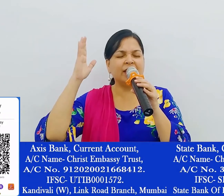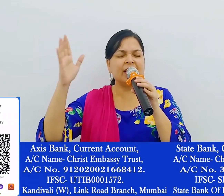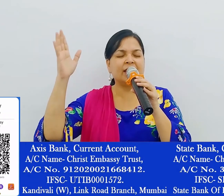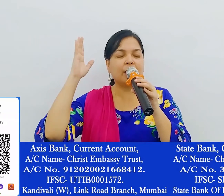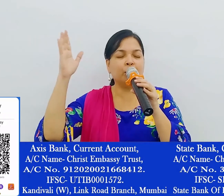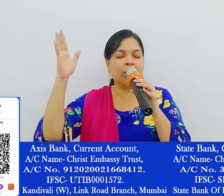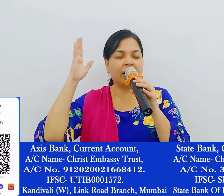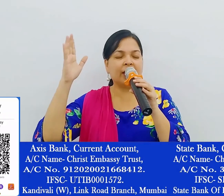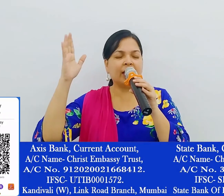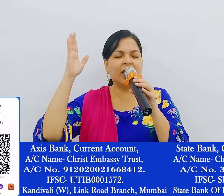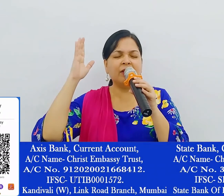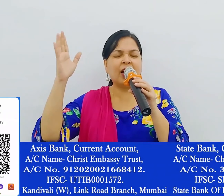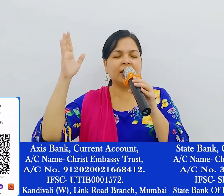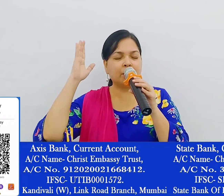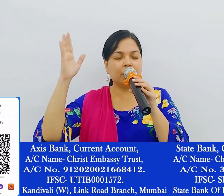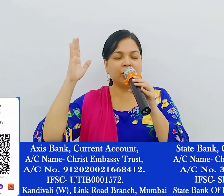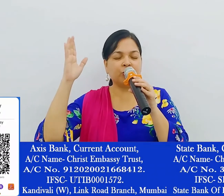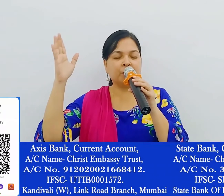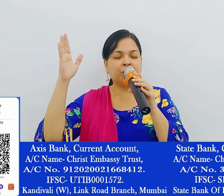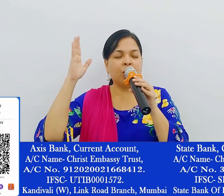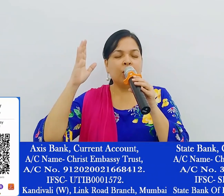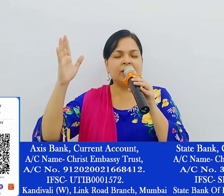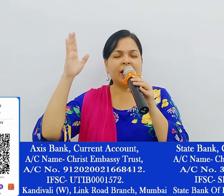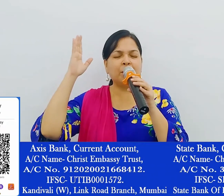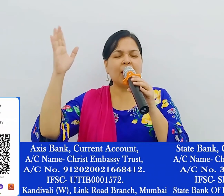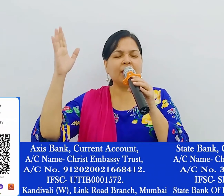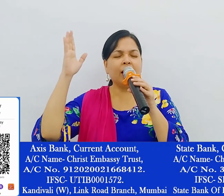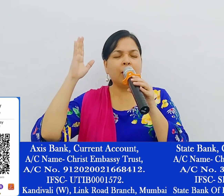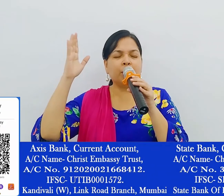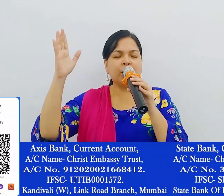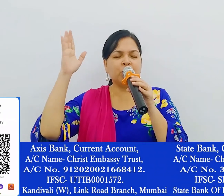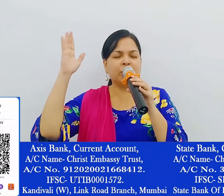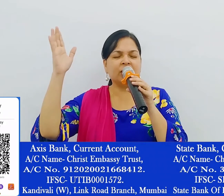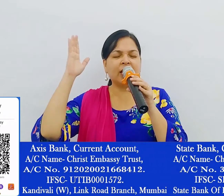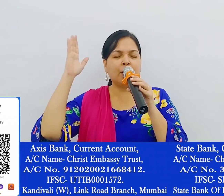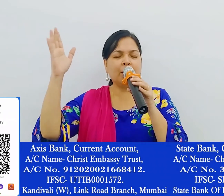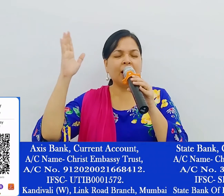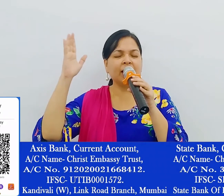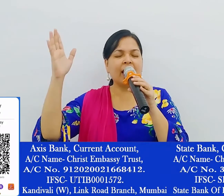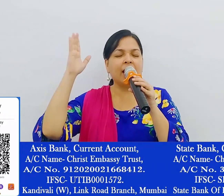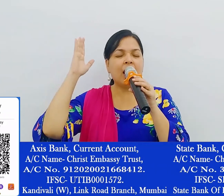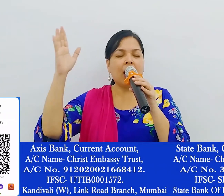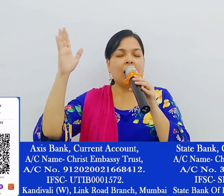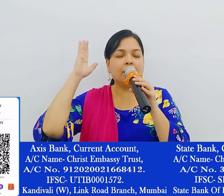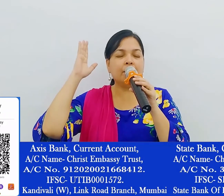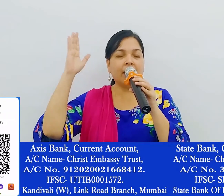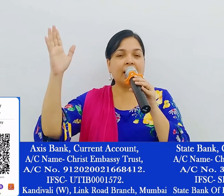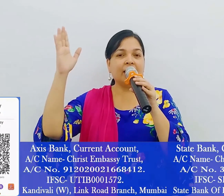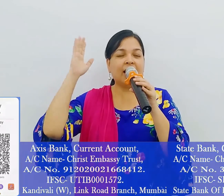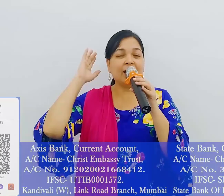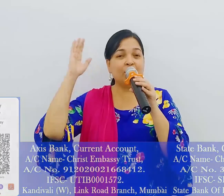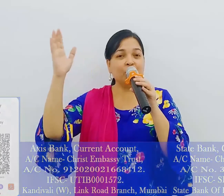সমস্ত প্রয়োজনীয়তাকে পূরণ করছে। ধন্যবাদ প্রভু, আর এই সমস্ত প্রার্থনা প্রভু যিশুর নামে চাইছি,